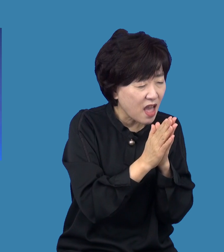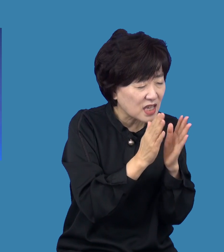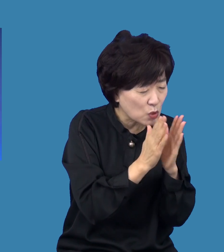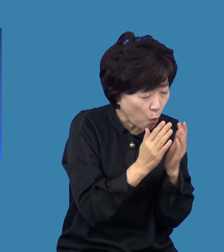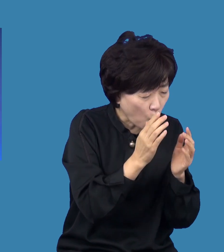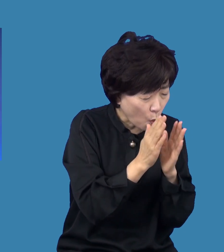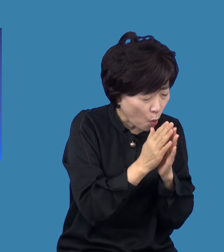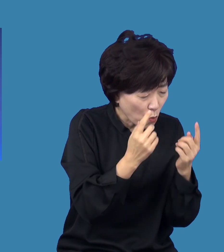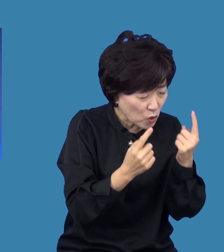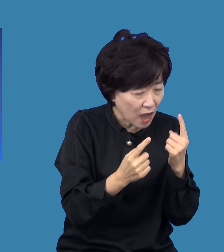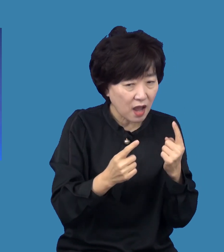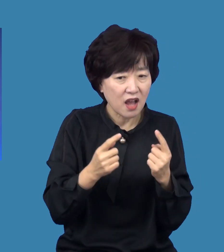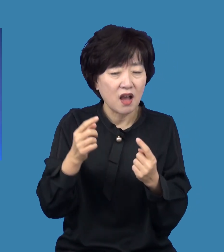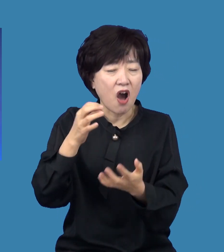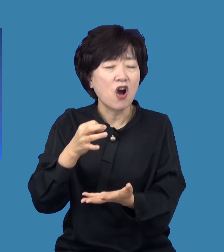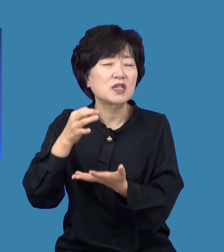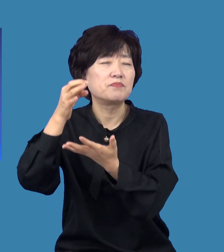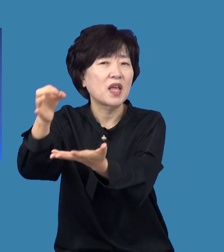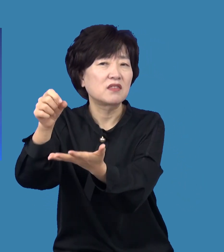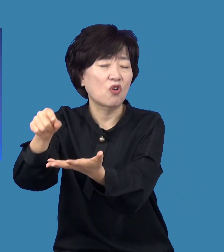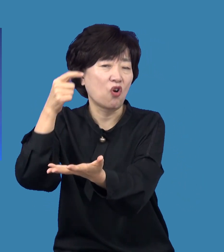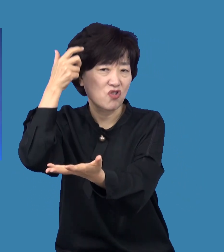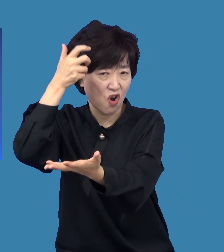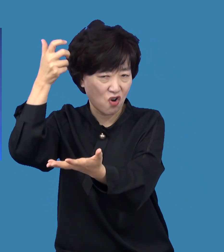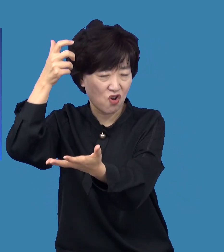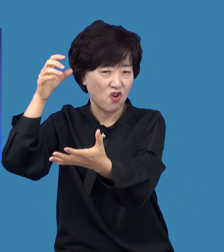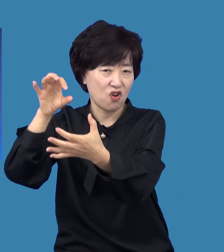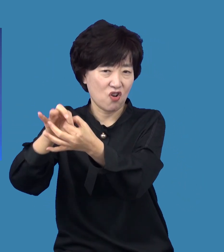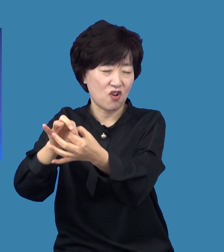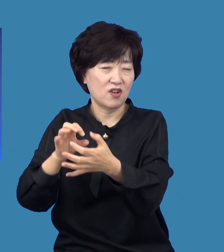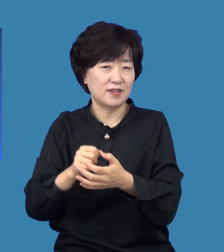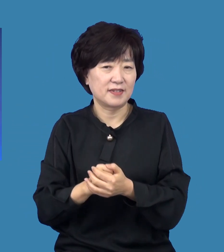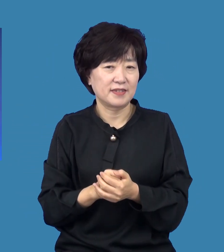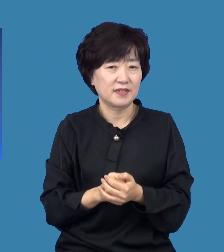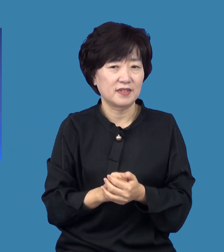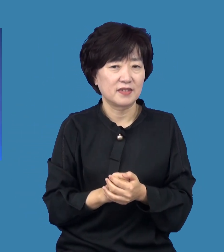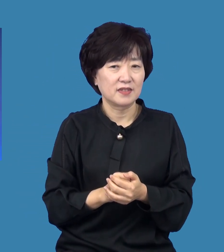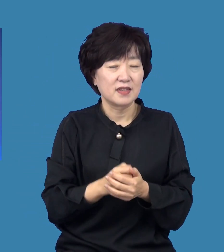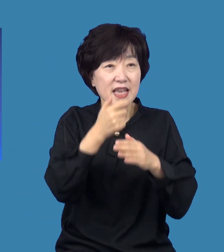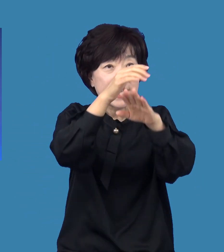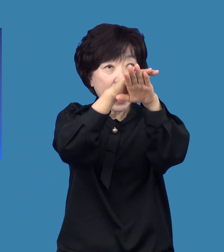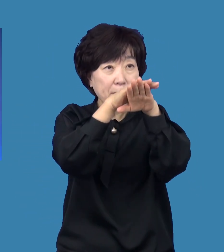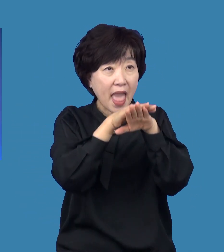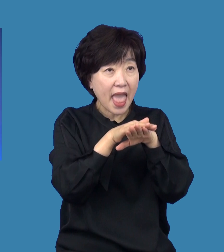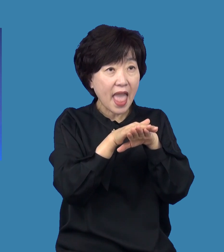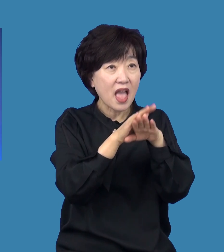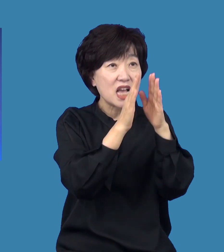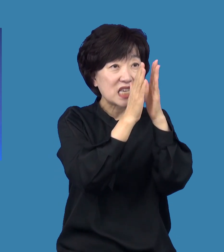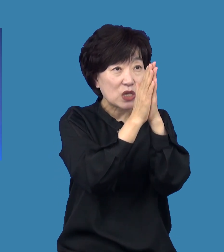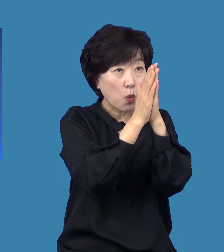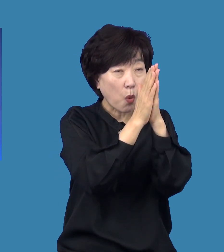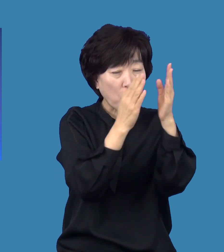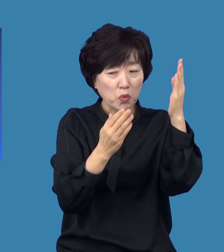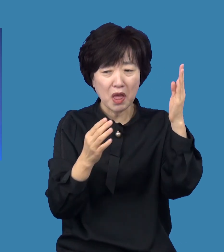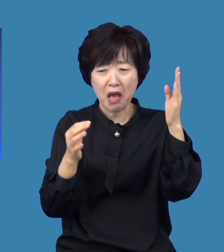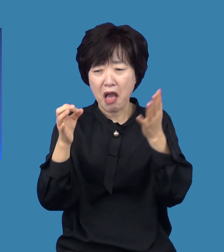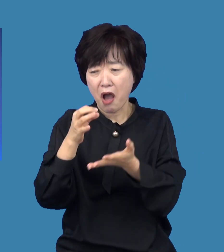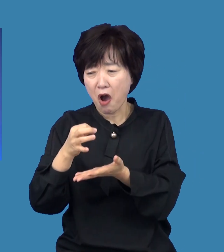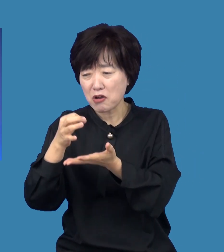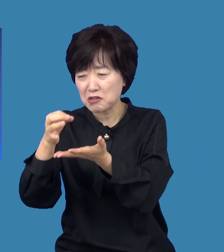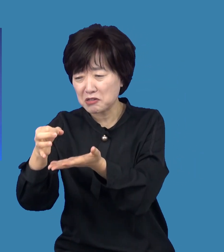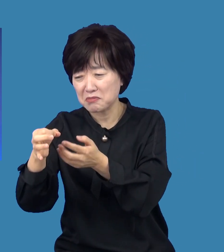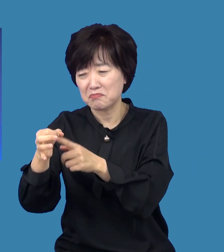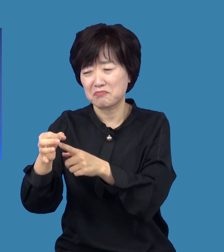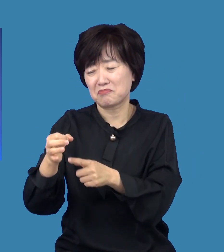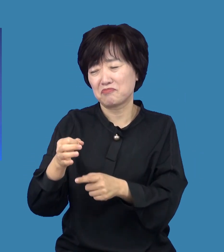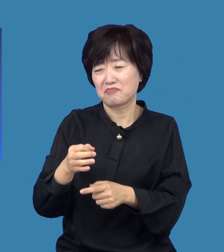합니다. 사람들은 이 헌금을요, 예배나 기도에 비해서 비교적 덜 중요한, 그냥